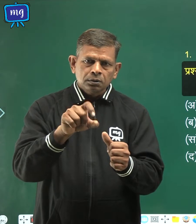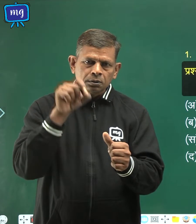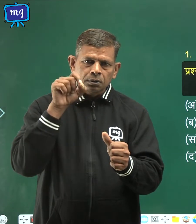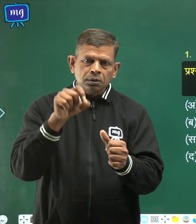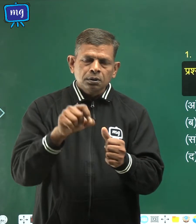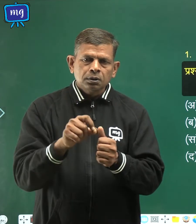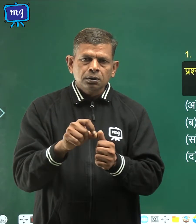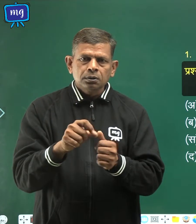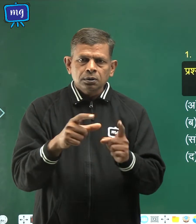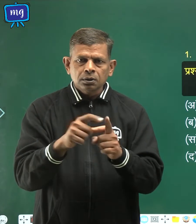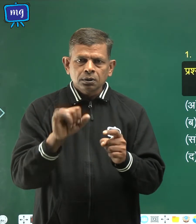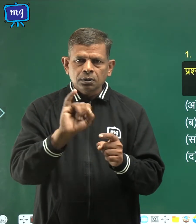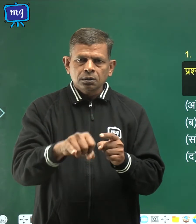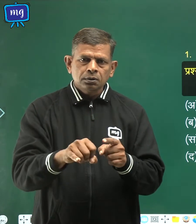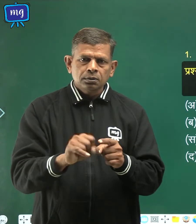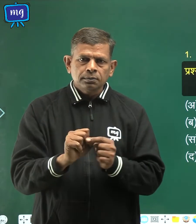चयन करना है